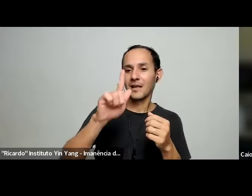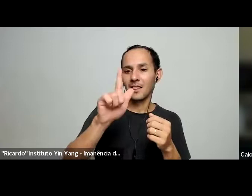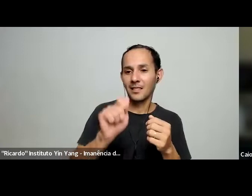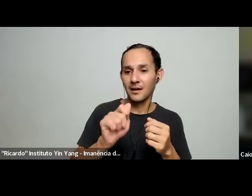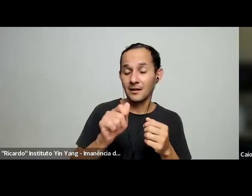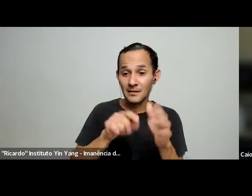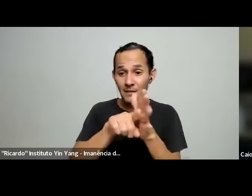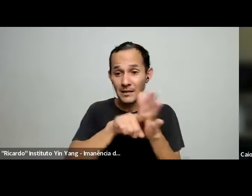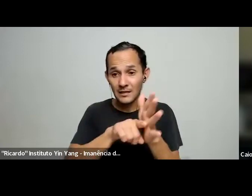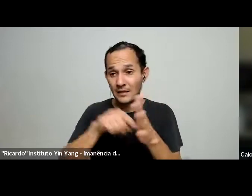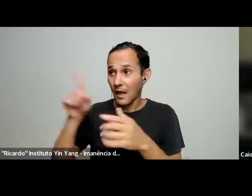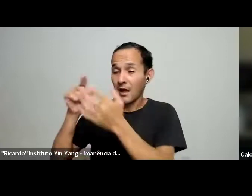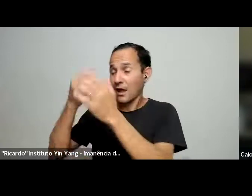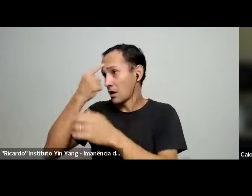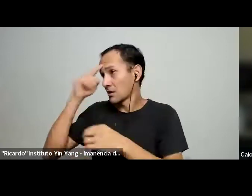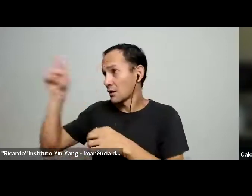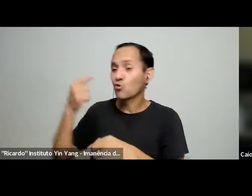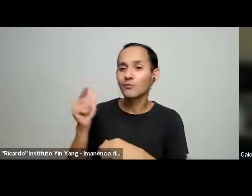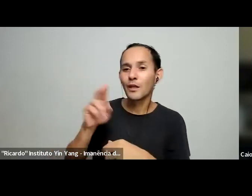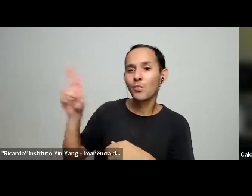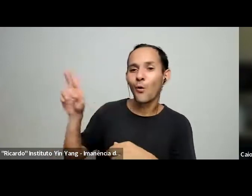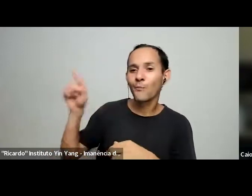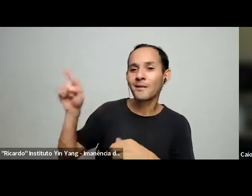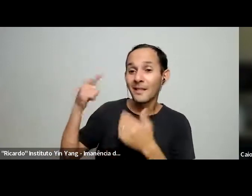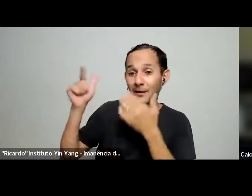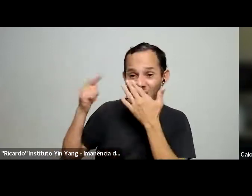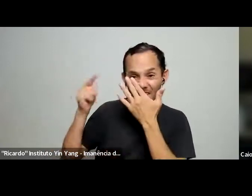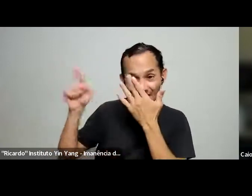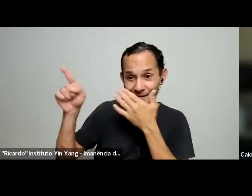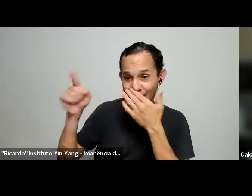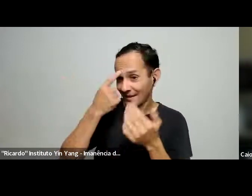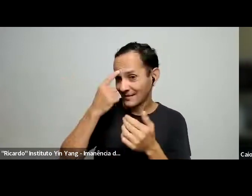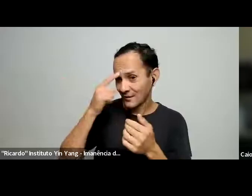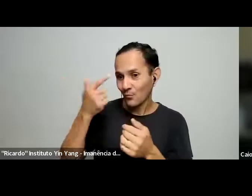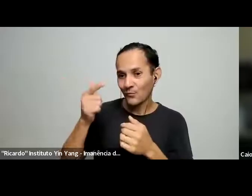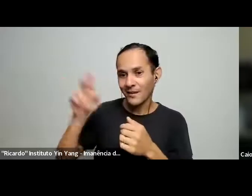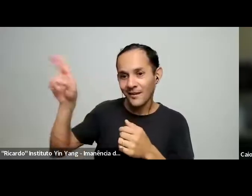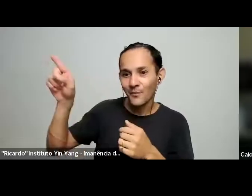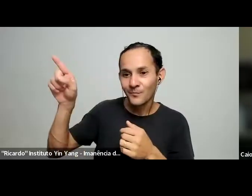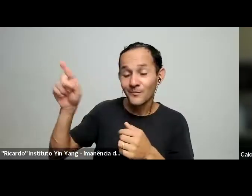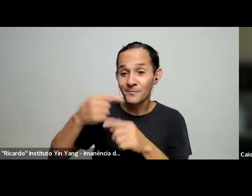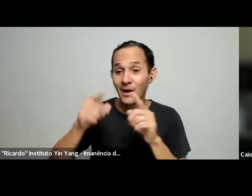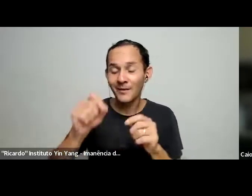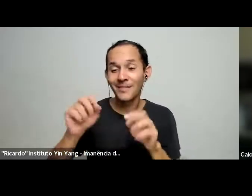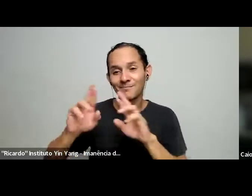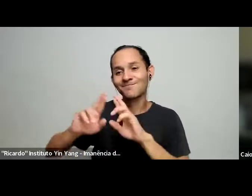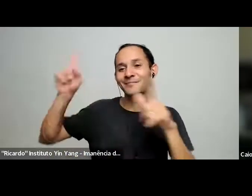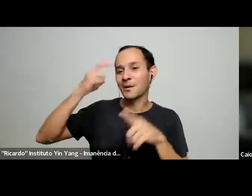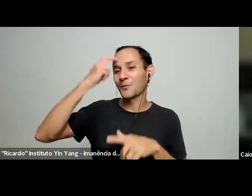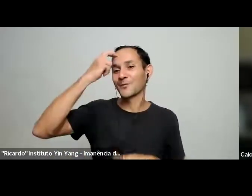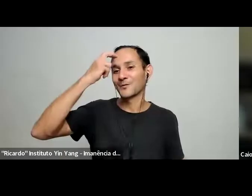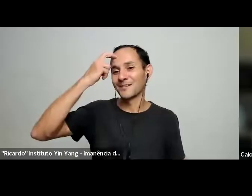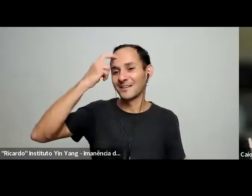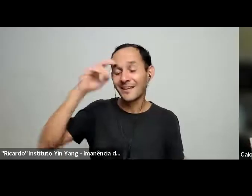pesquisa nas bases de dados indianas, você não acha esse nome, ele não existe, ele não é um nome consolidado. Então, tem diferenças culturais, né?